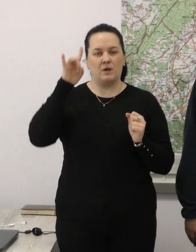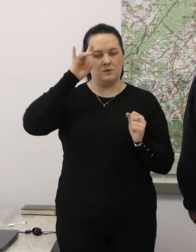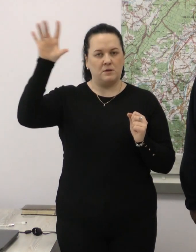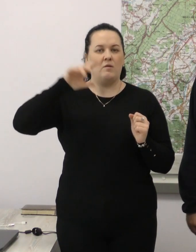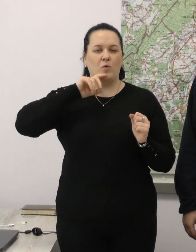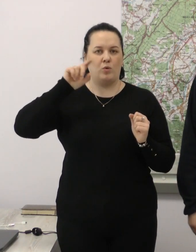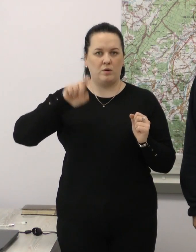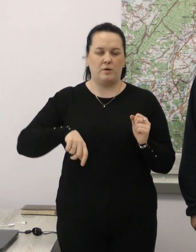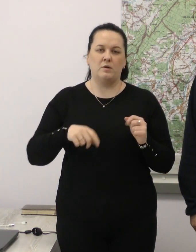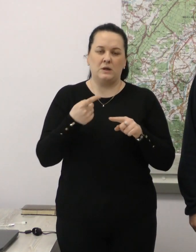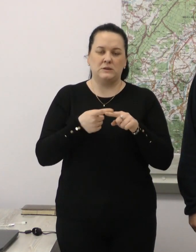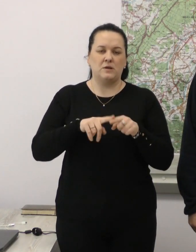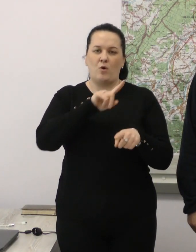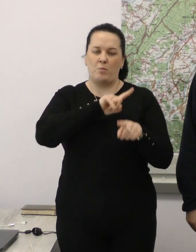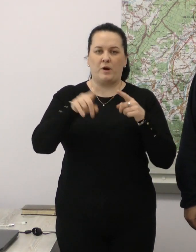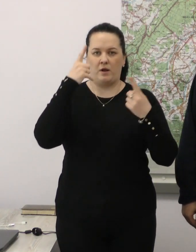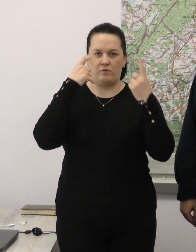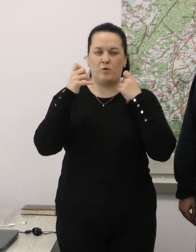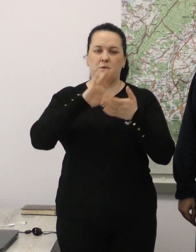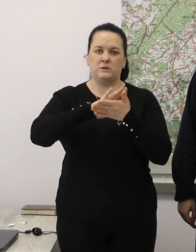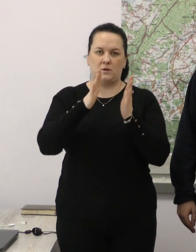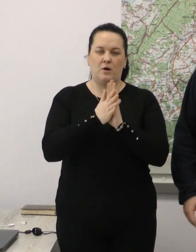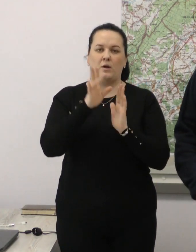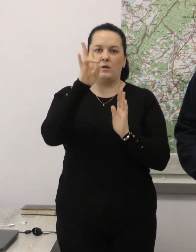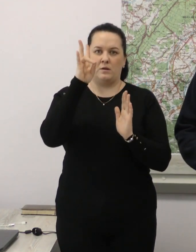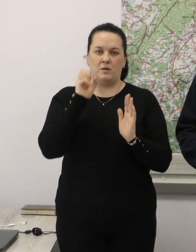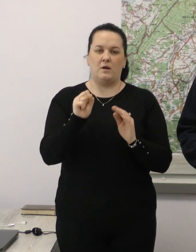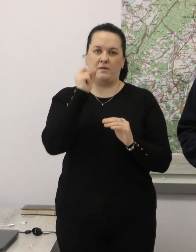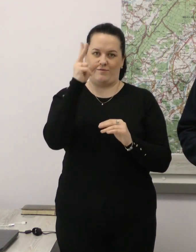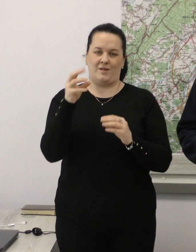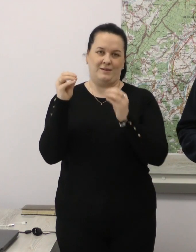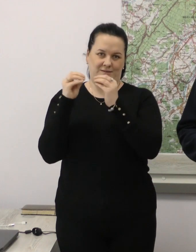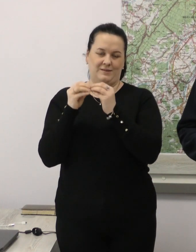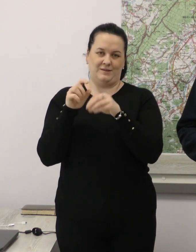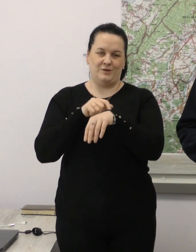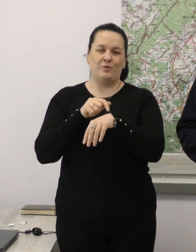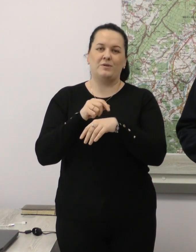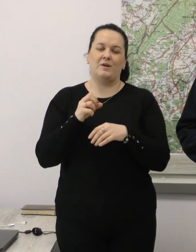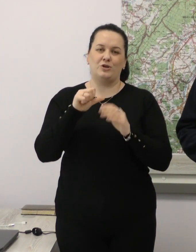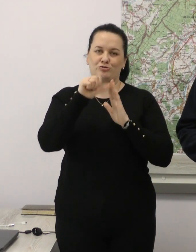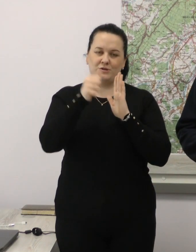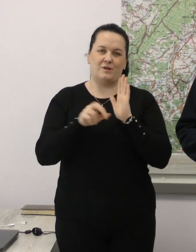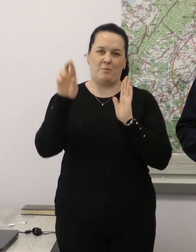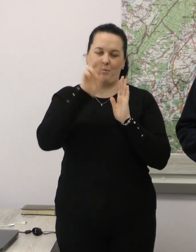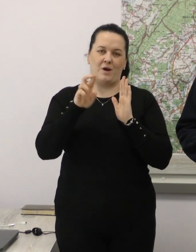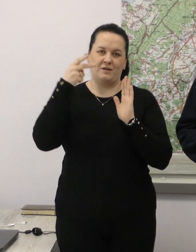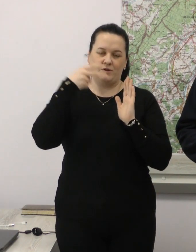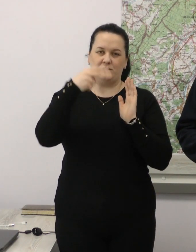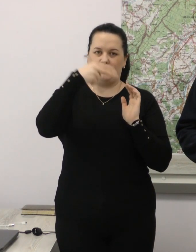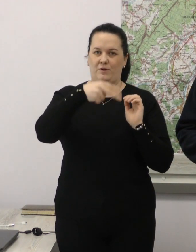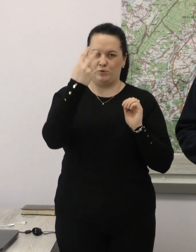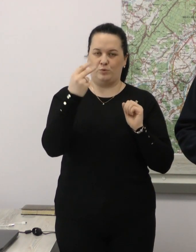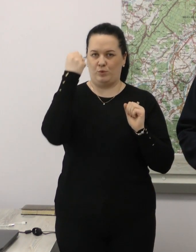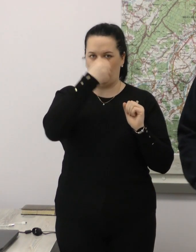Слава Україні! Це оперативна інформація станом на 12.10, 16 березня 2022